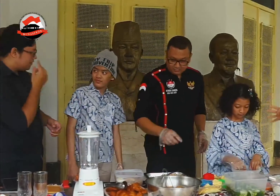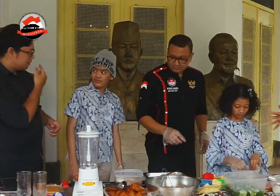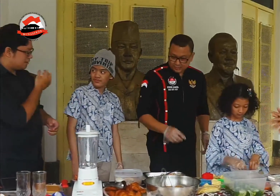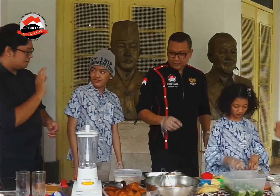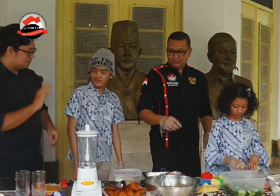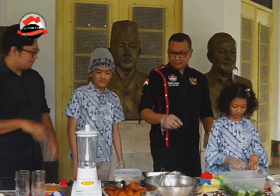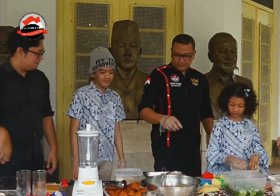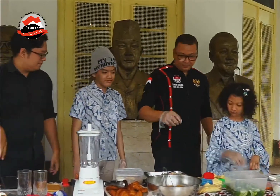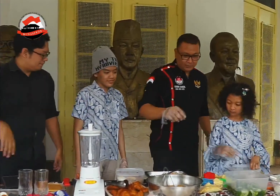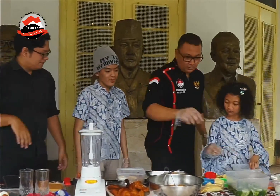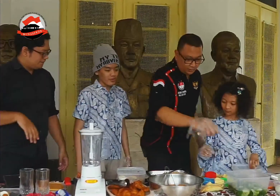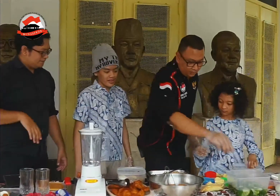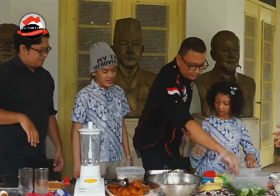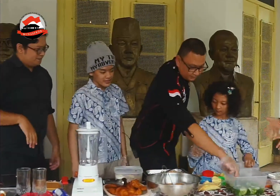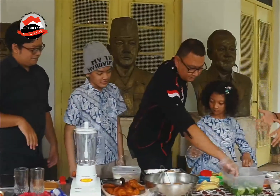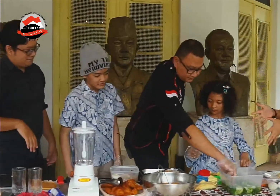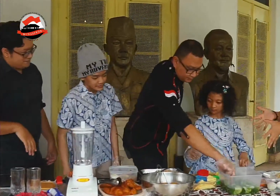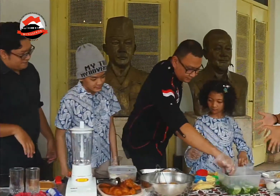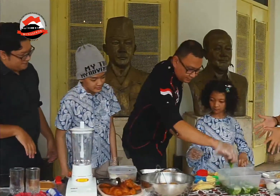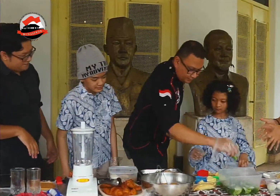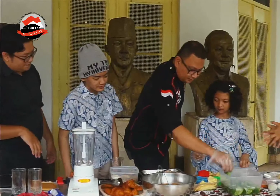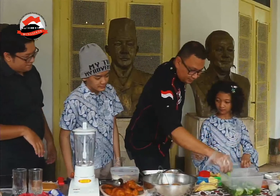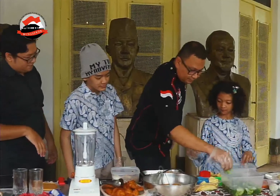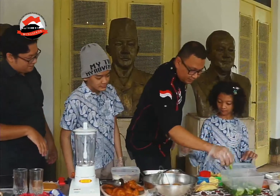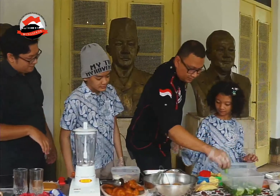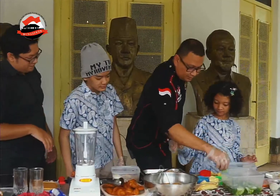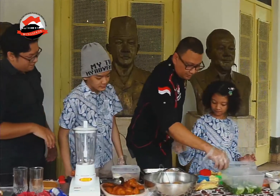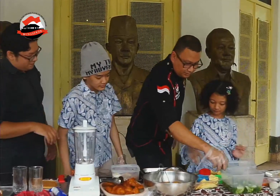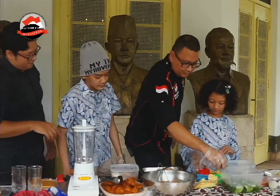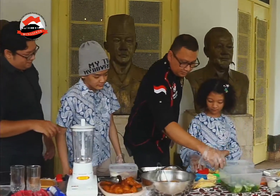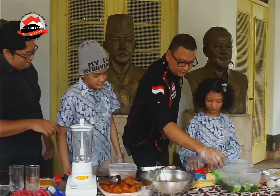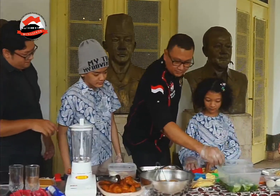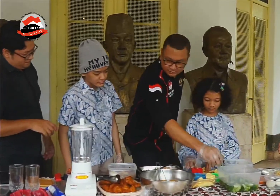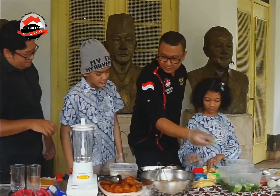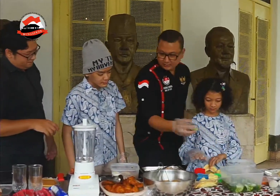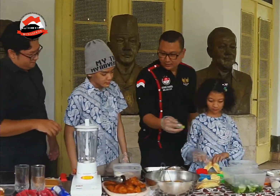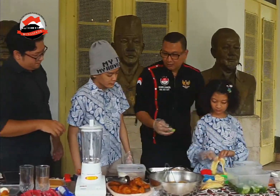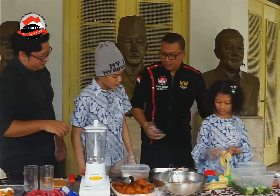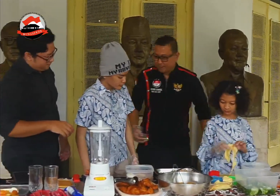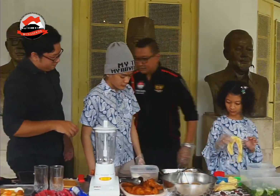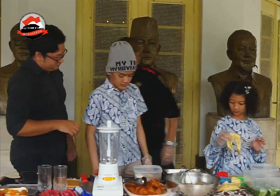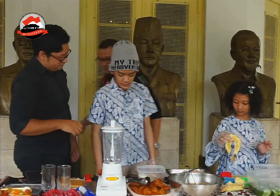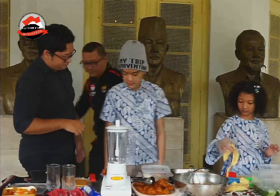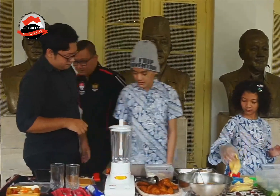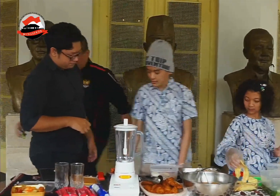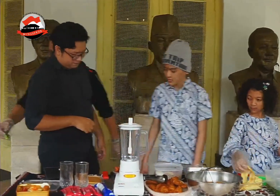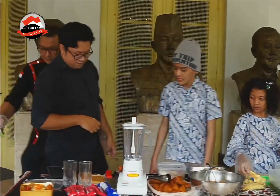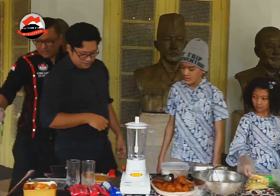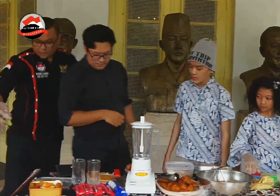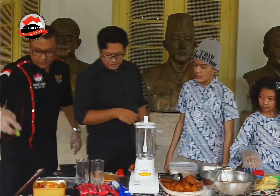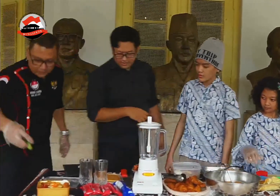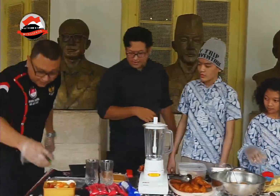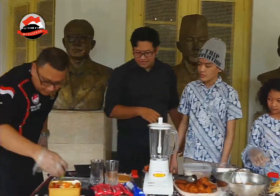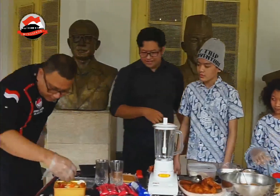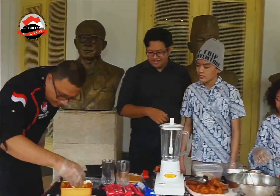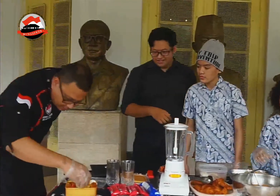paling tepat ya, langkah chef ya. Betul. Yaitu menghias makanan ini. Betul. Anak-anak. Saya lupa sudah mulai pasti. Gitu ya. Sayurannya ini kita masukin